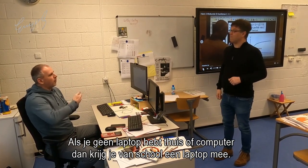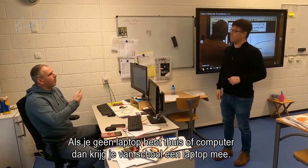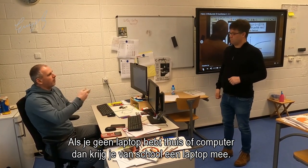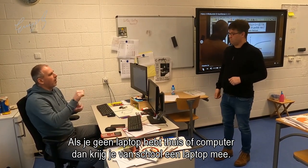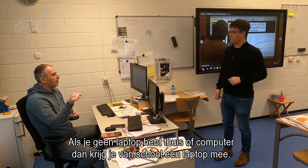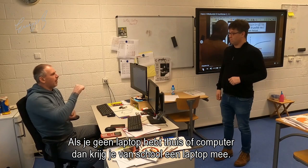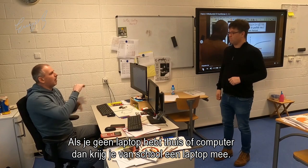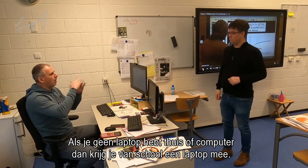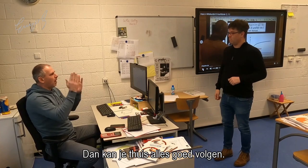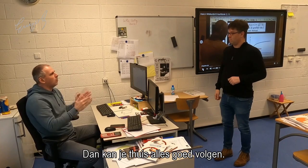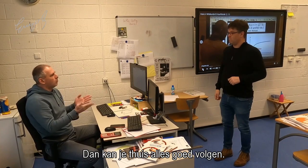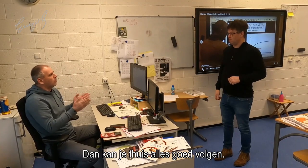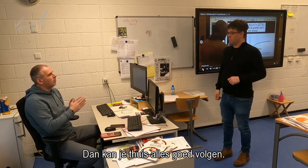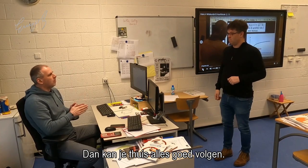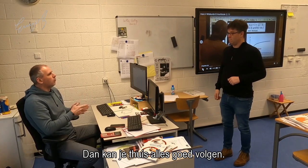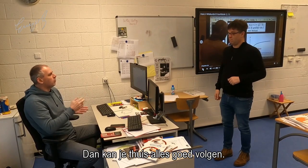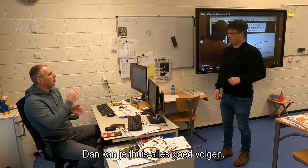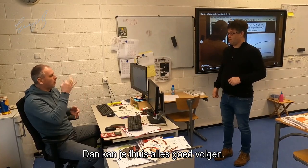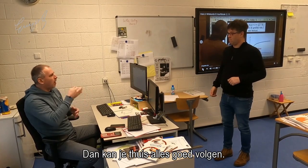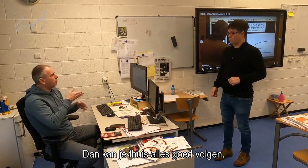een laptop mee. En dan kan je thuis gewoon alles goed volgen.